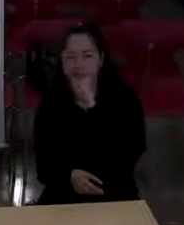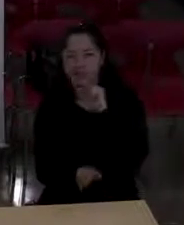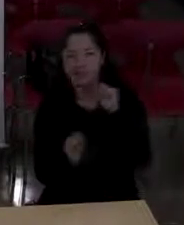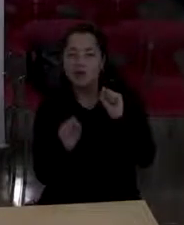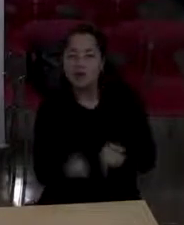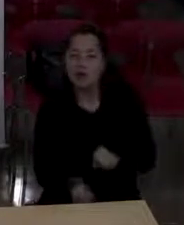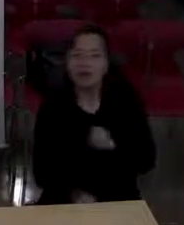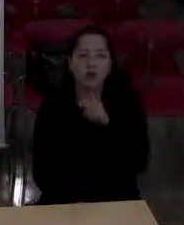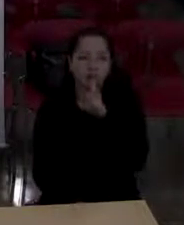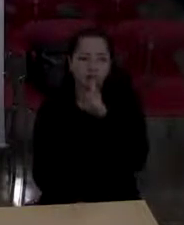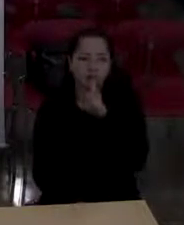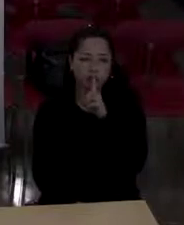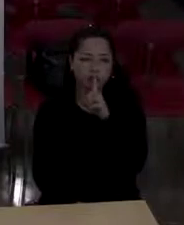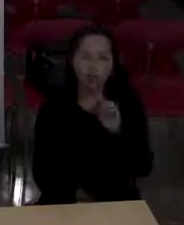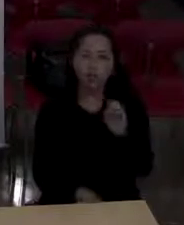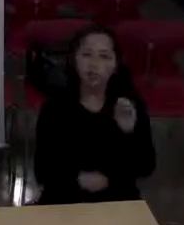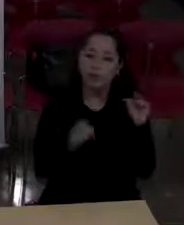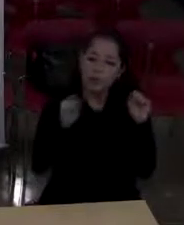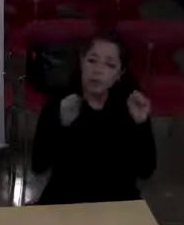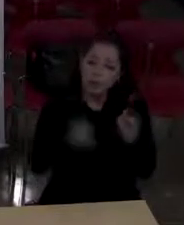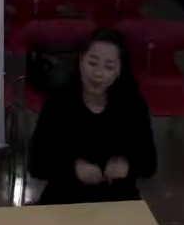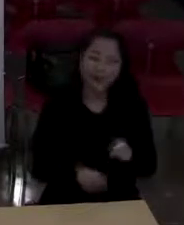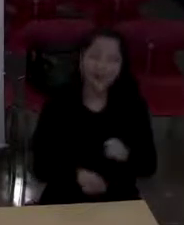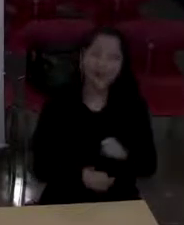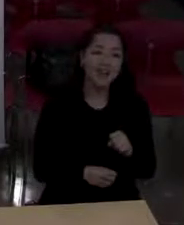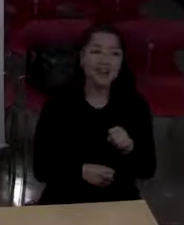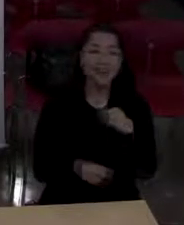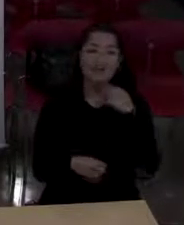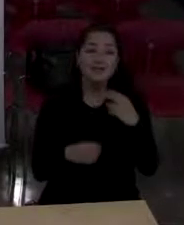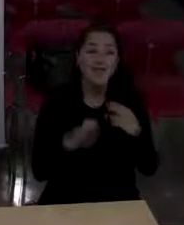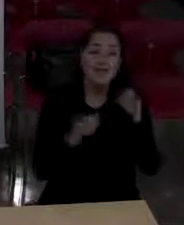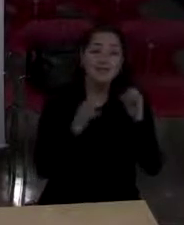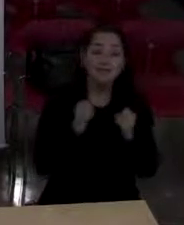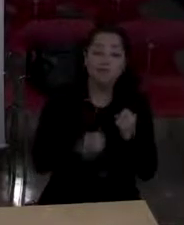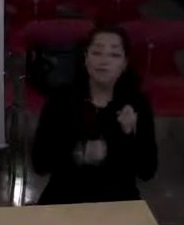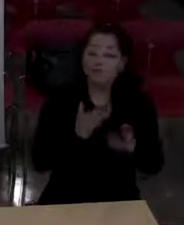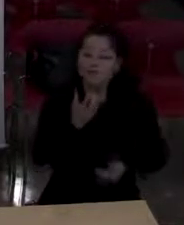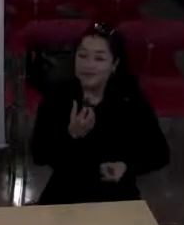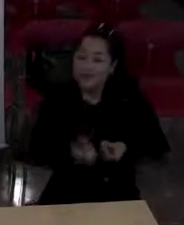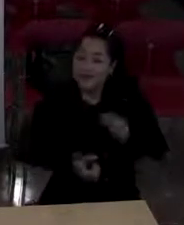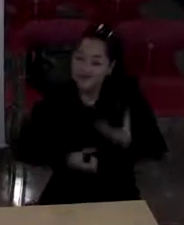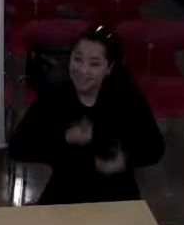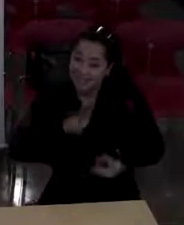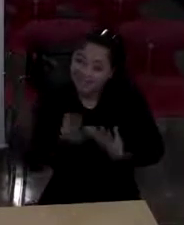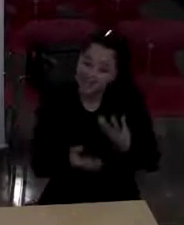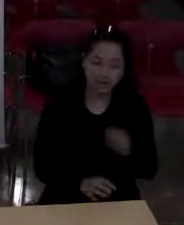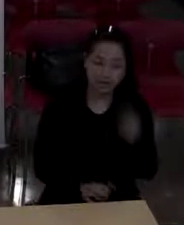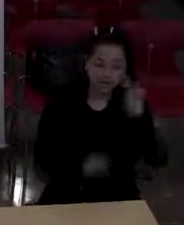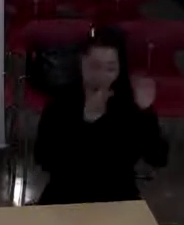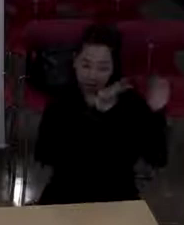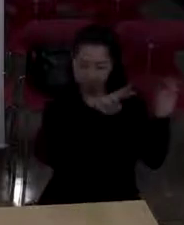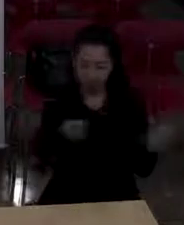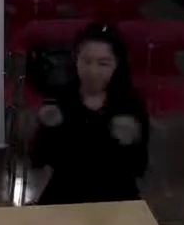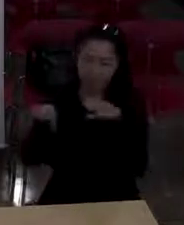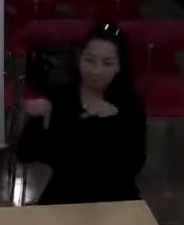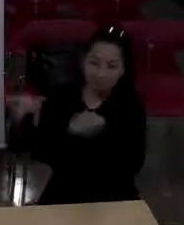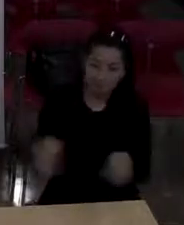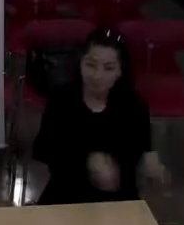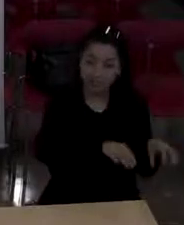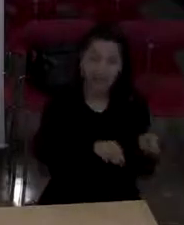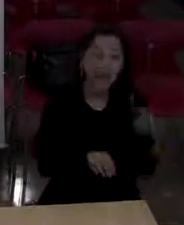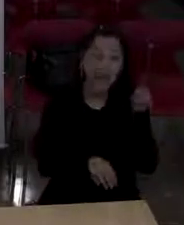para darle paso a la voz del papá o la mamá, pero cuando también ellos tratar de expresar con esos modelos que ellos les están dando y en la